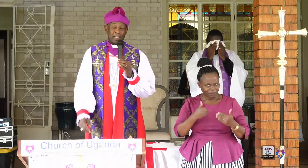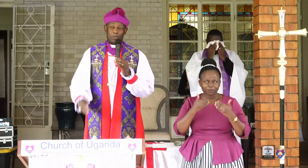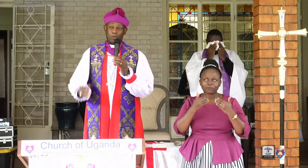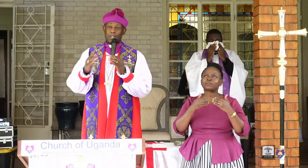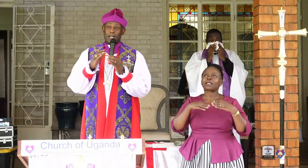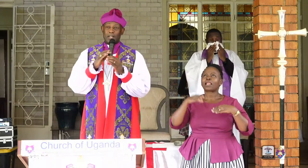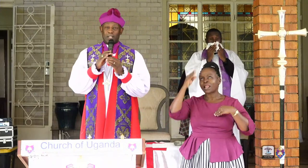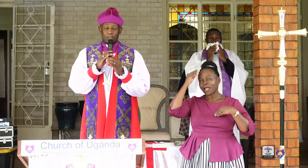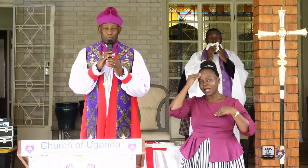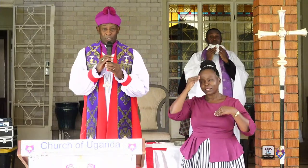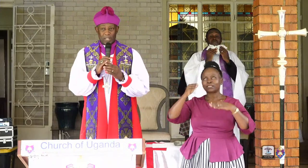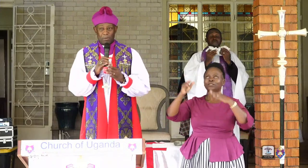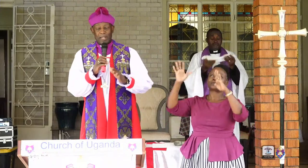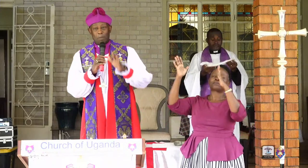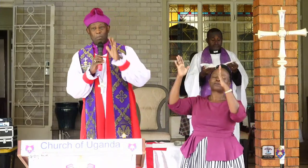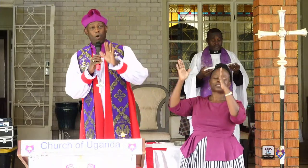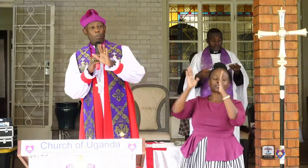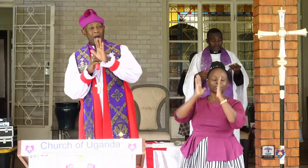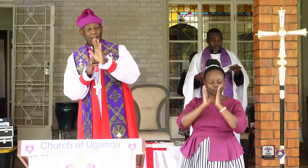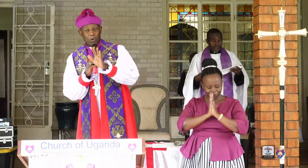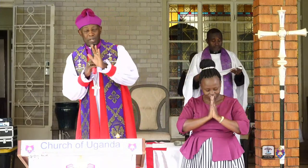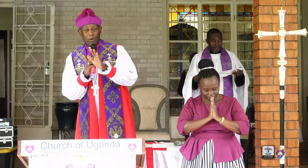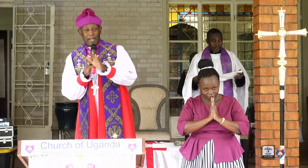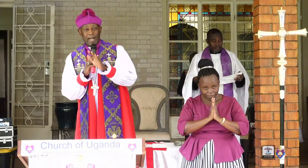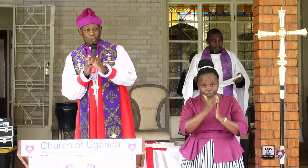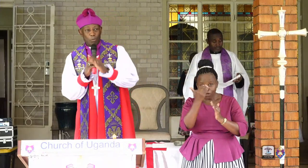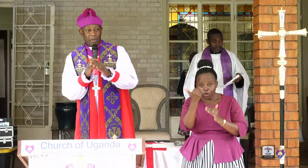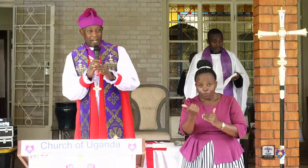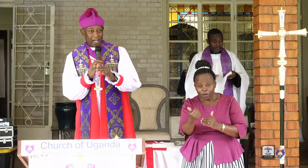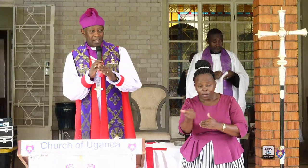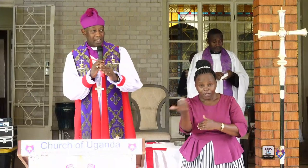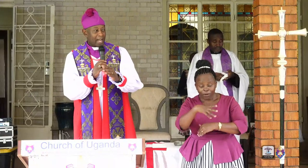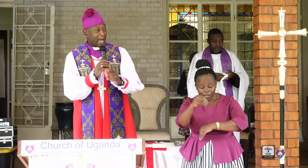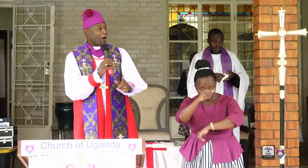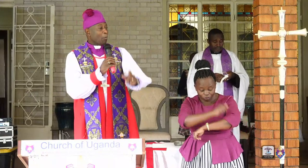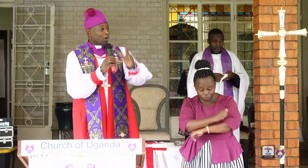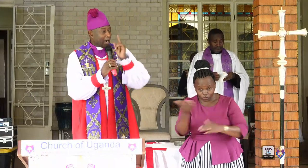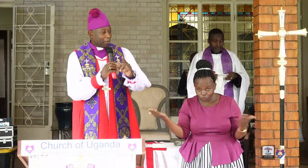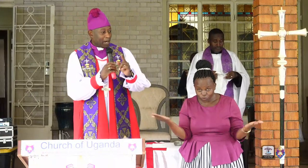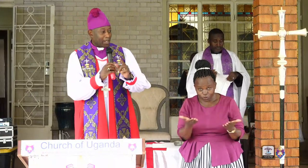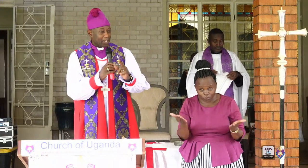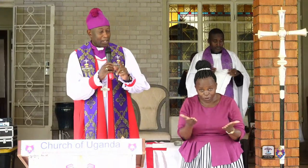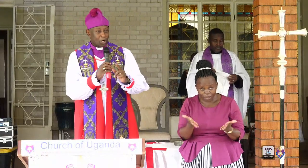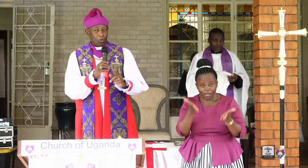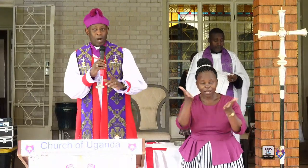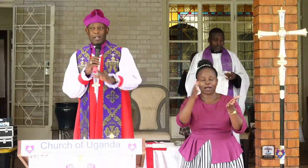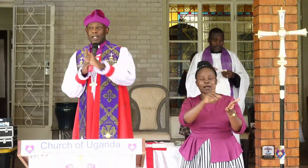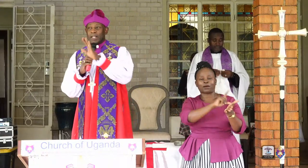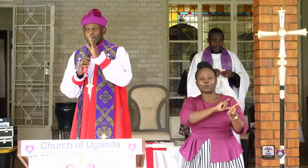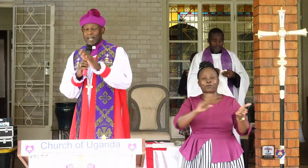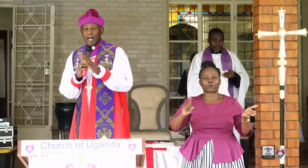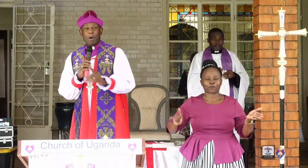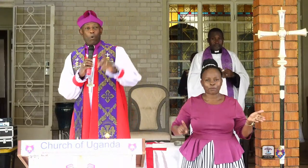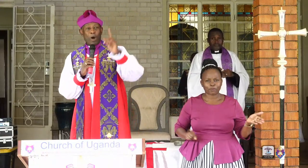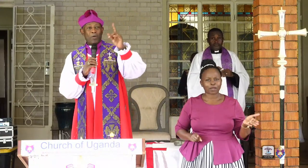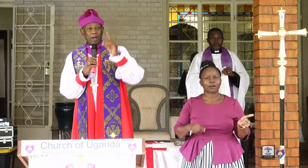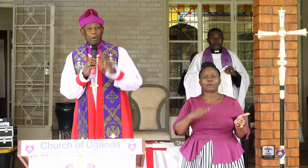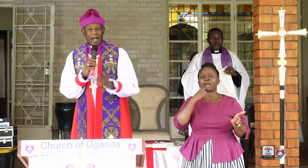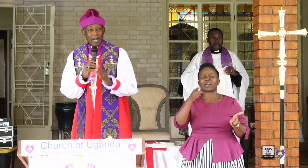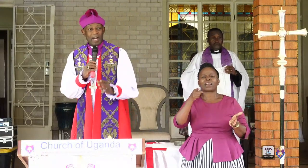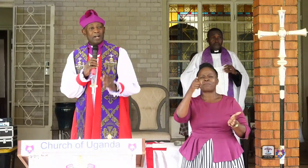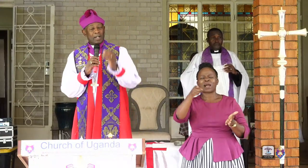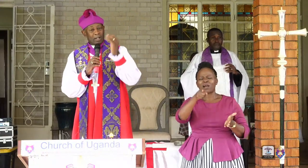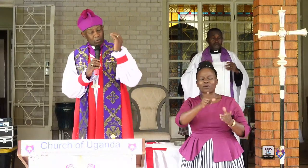kale Katonda tumusaba namu omwana wonna w'anaasomera awo Mukama dekagamba wano